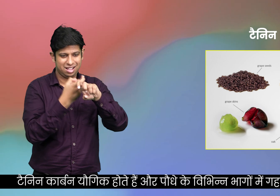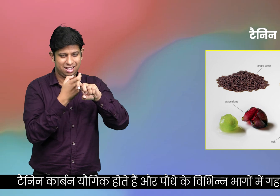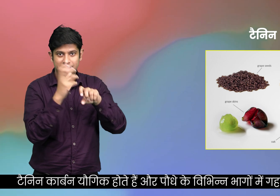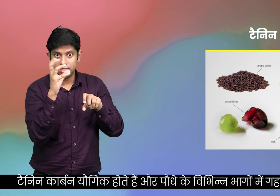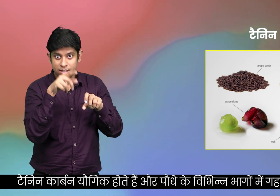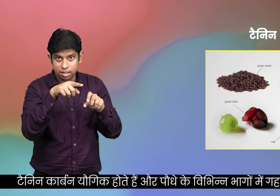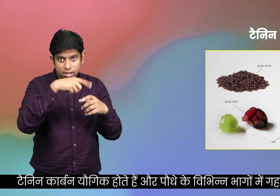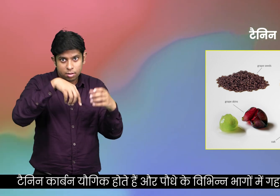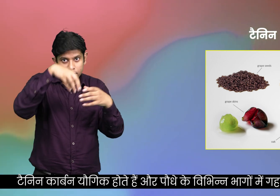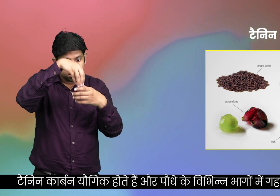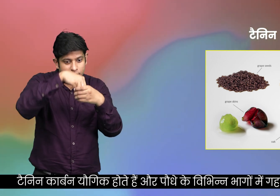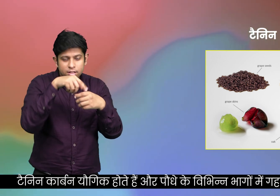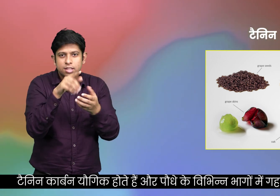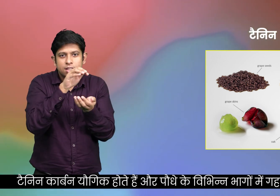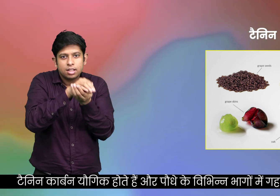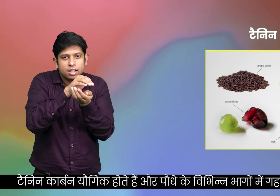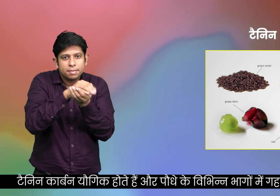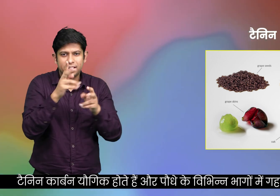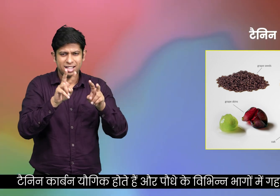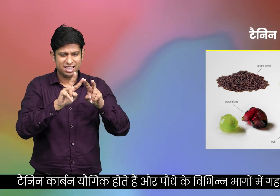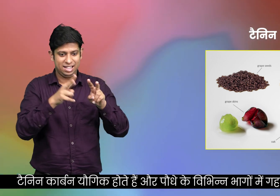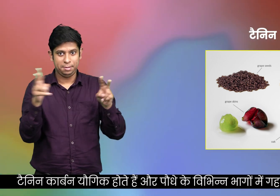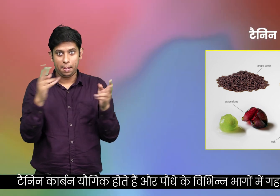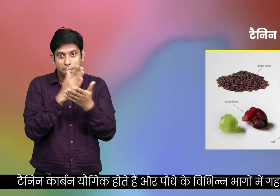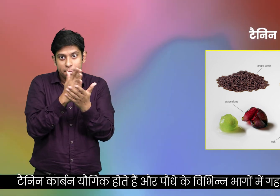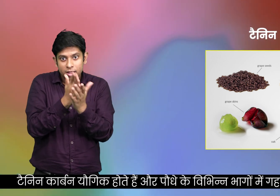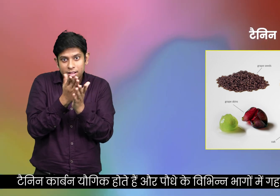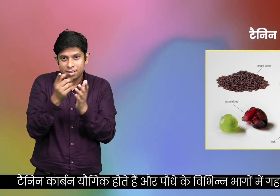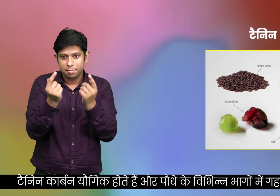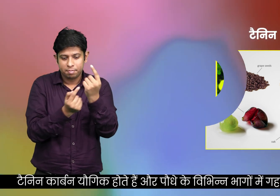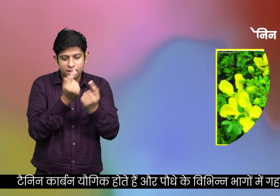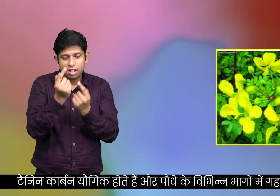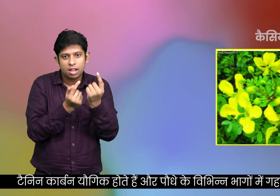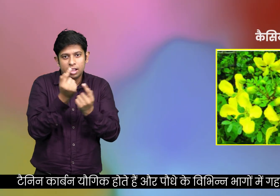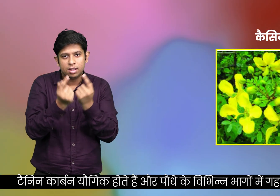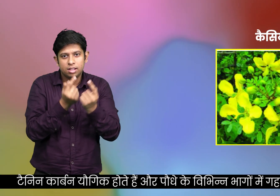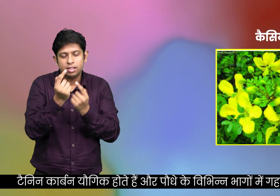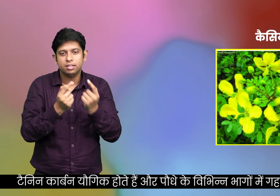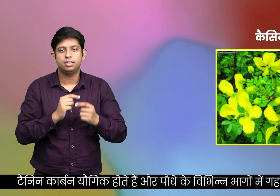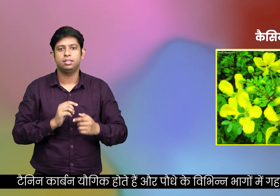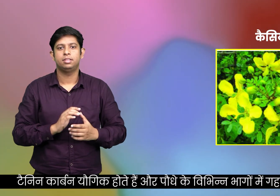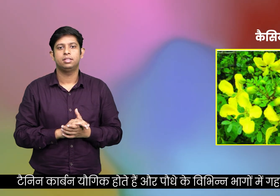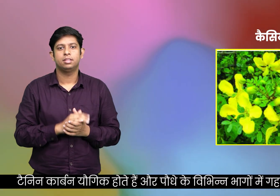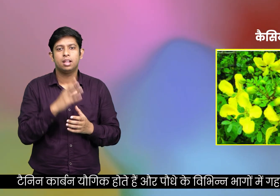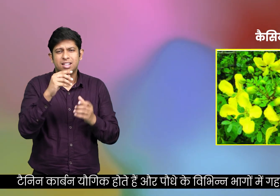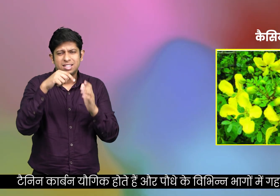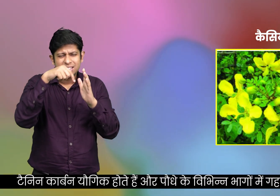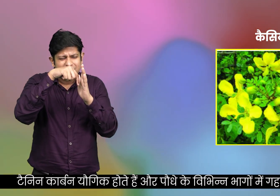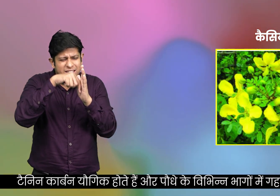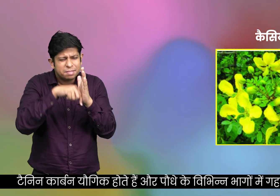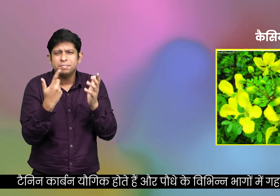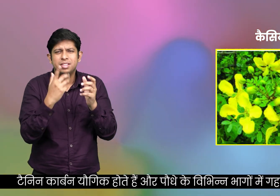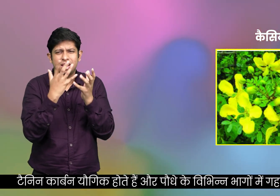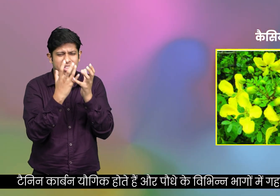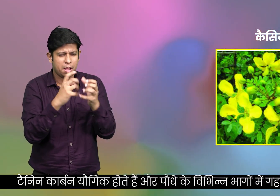होते हैं और पौधों के विभिन्न भागों में गहरे भूरे रंग